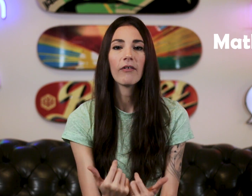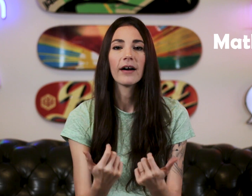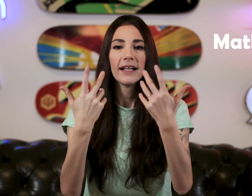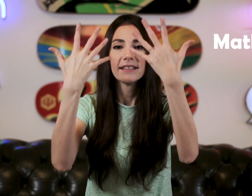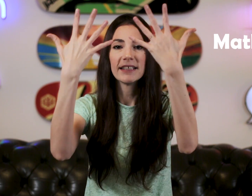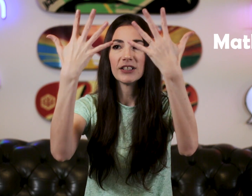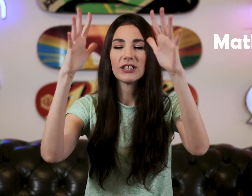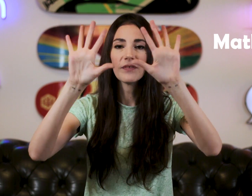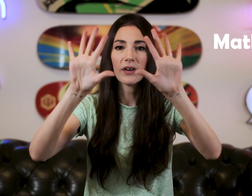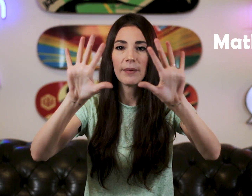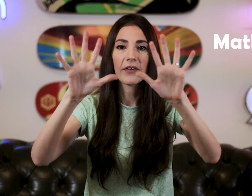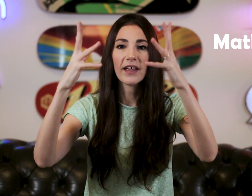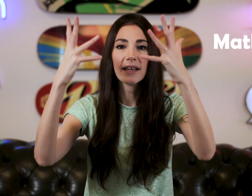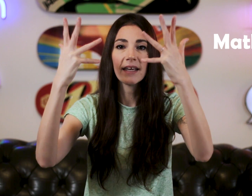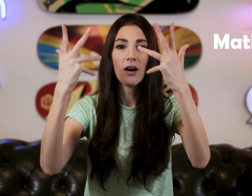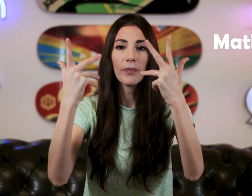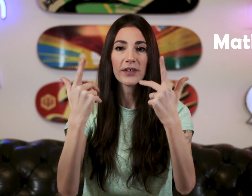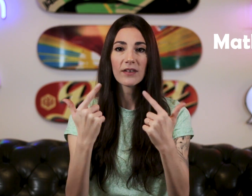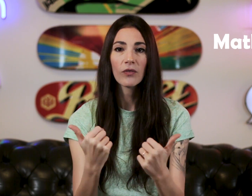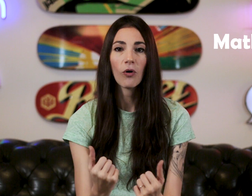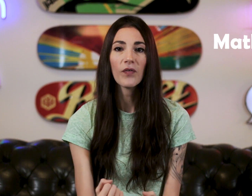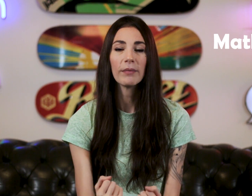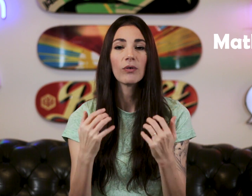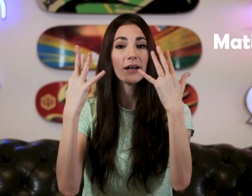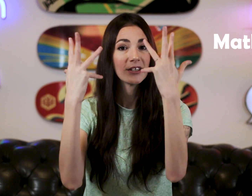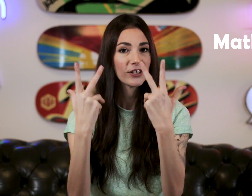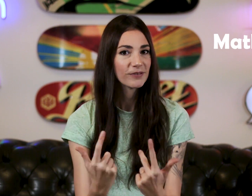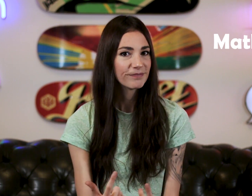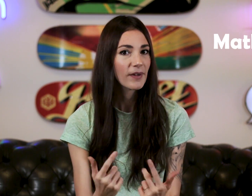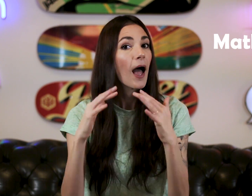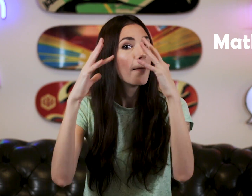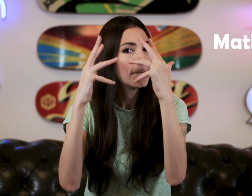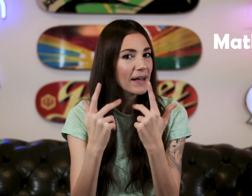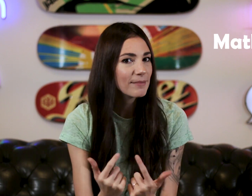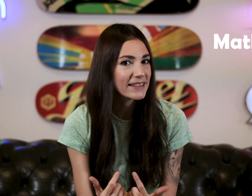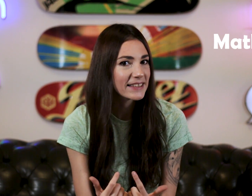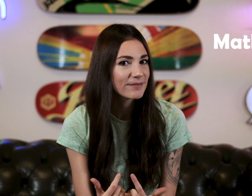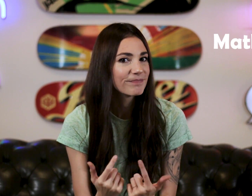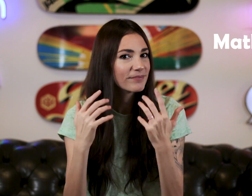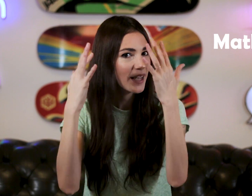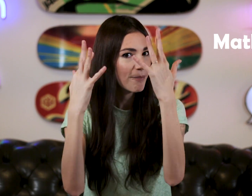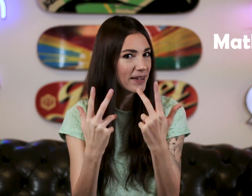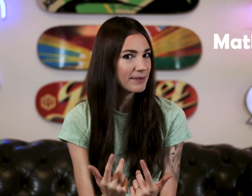Voilà. C'est les chiffres, les mains 5. Et hop, on descend, on en referme les doigts. Mathématiques.